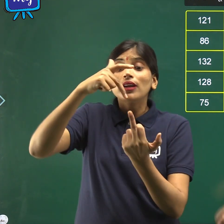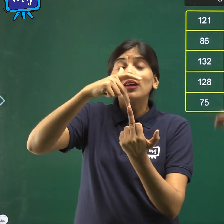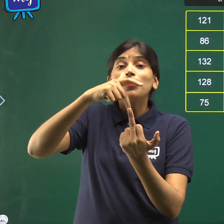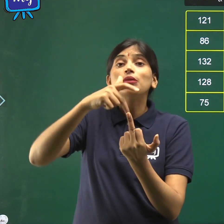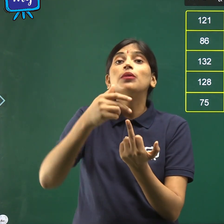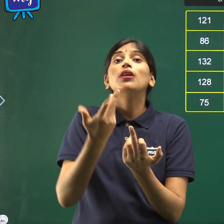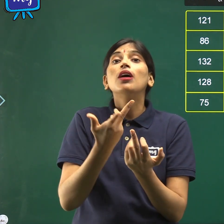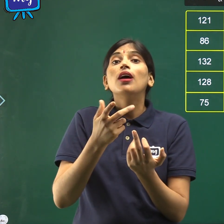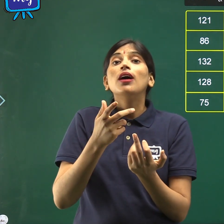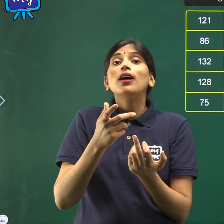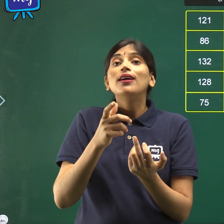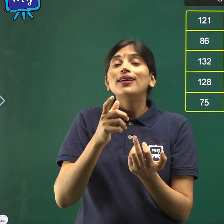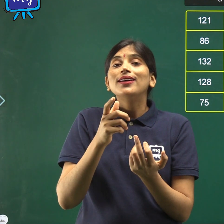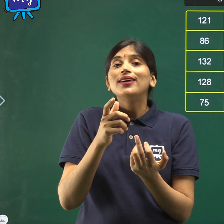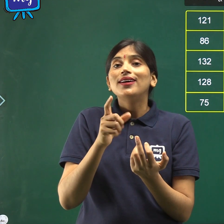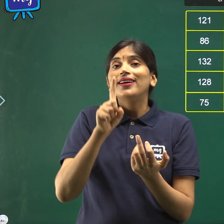आएंगे?